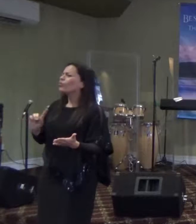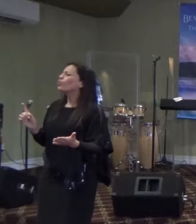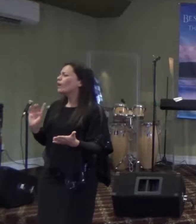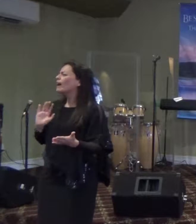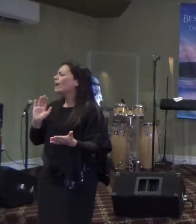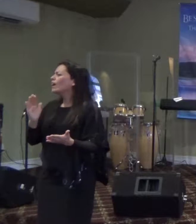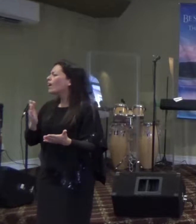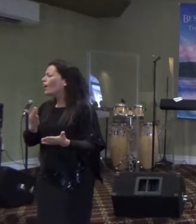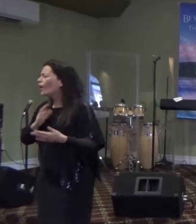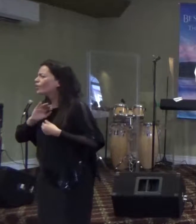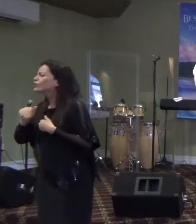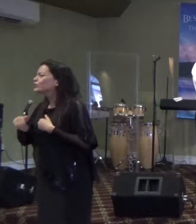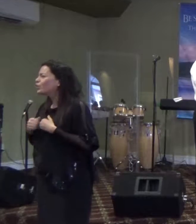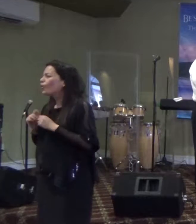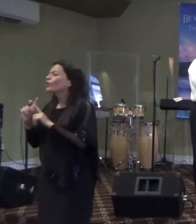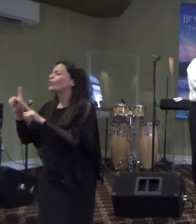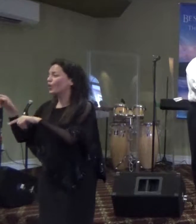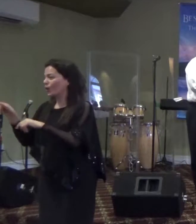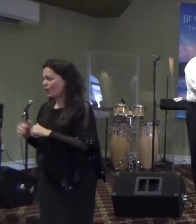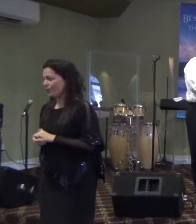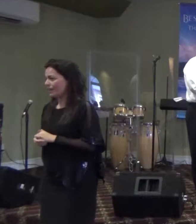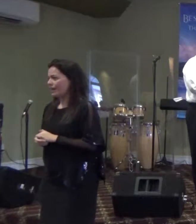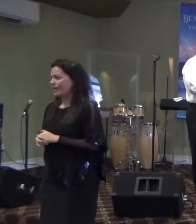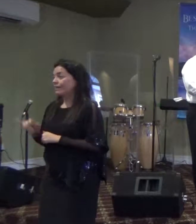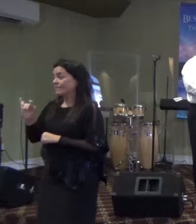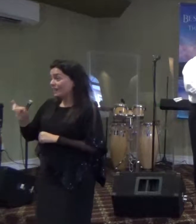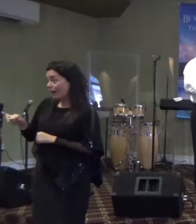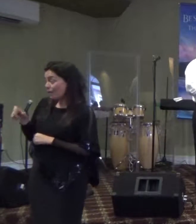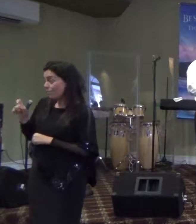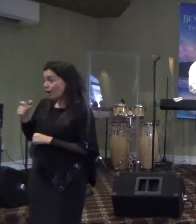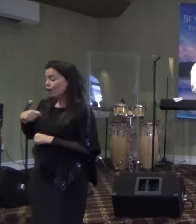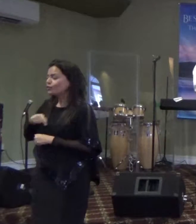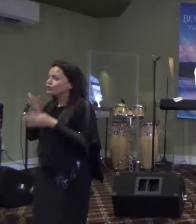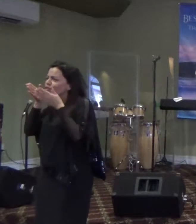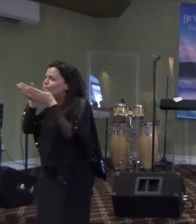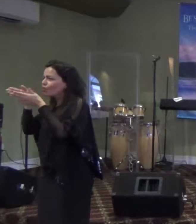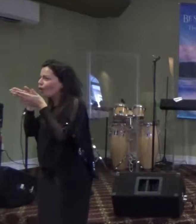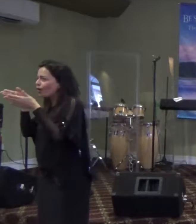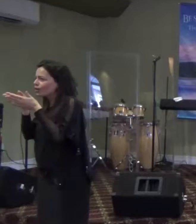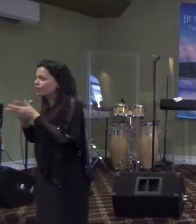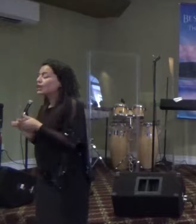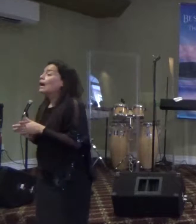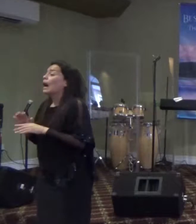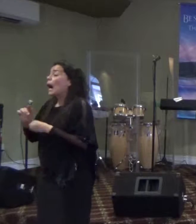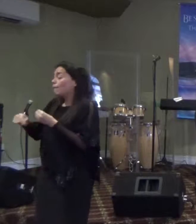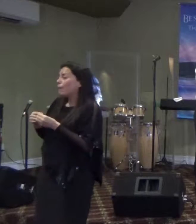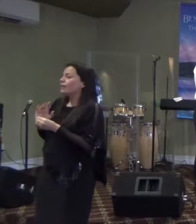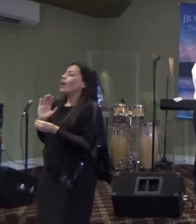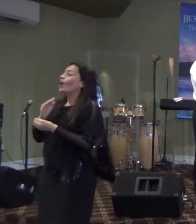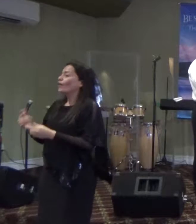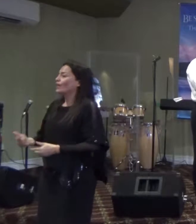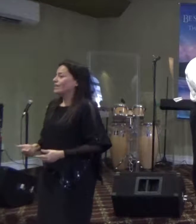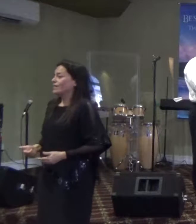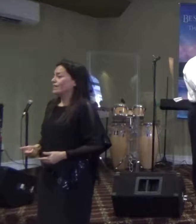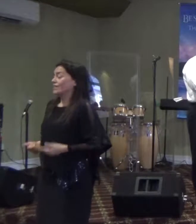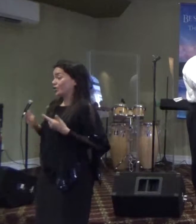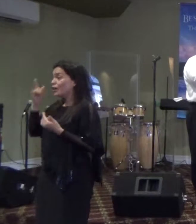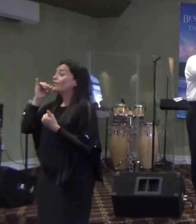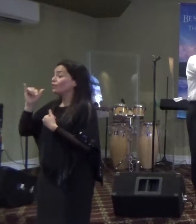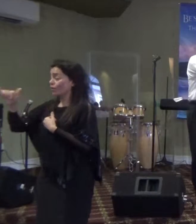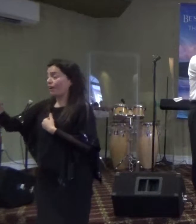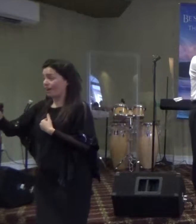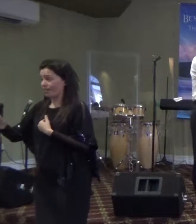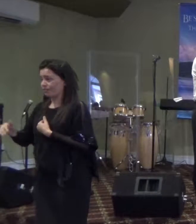material, física. physical. Estamos hablando de un enfoque que We're trasciende talking about a focus that transcends